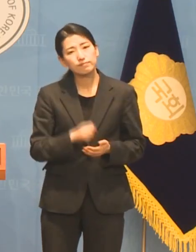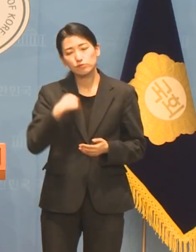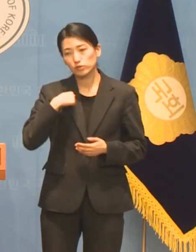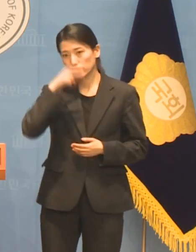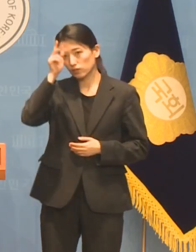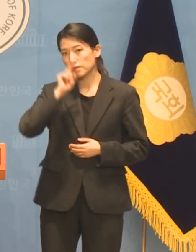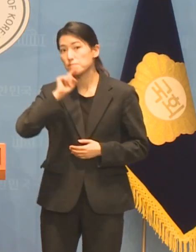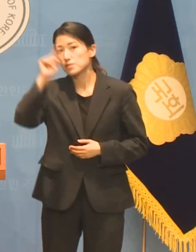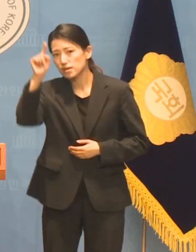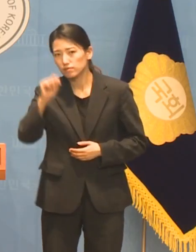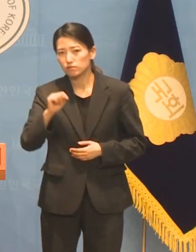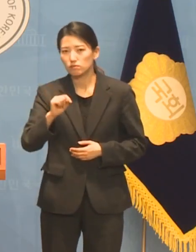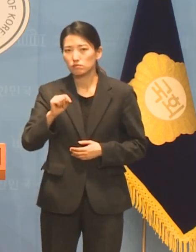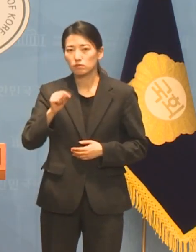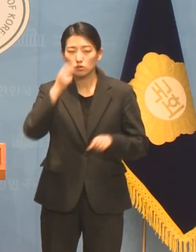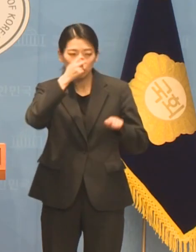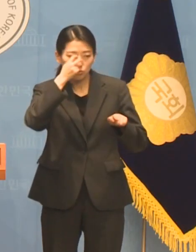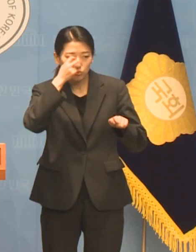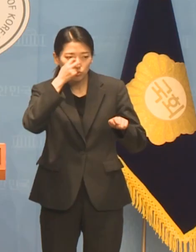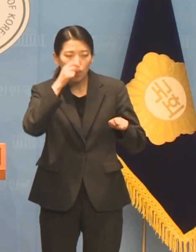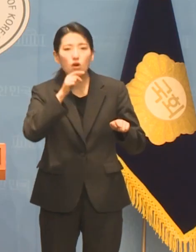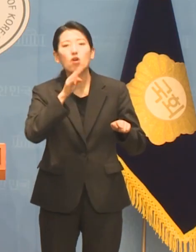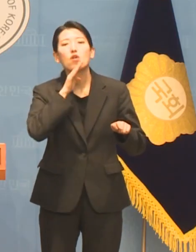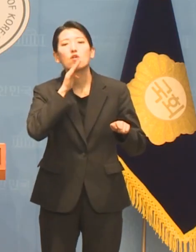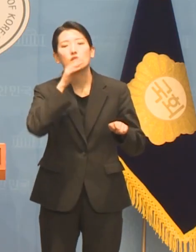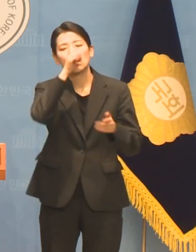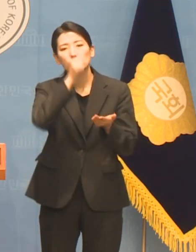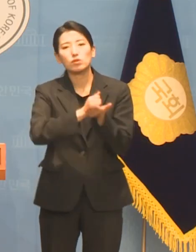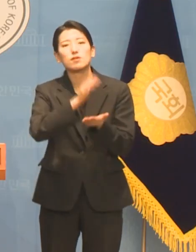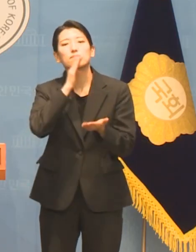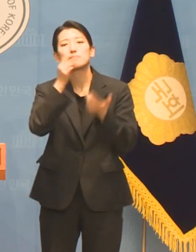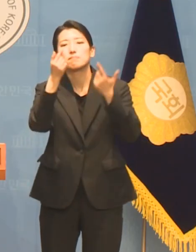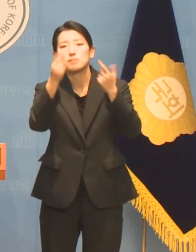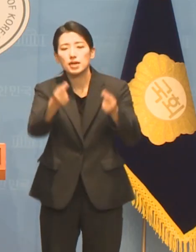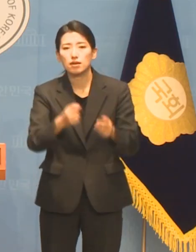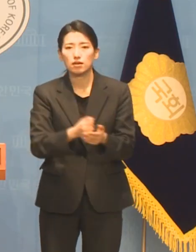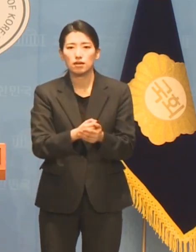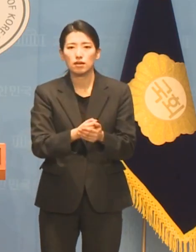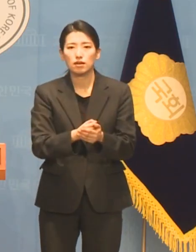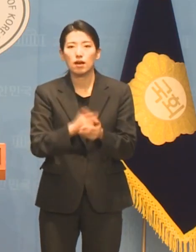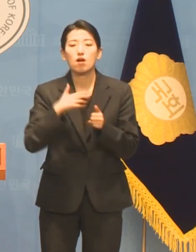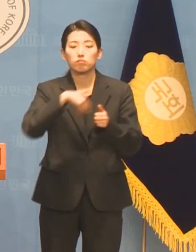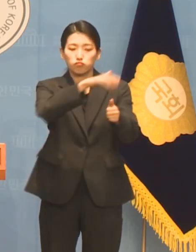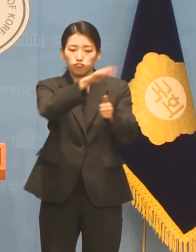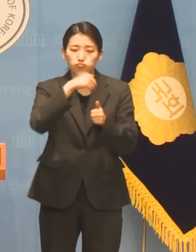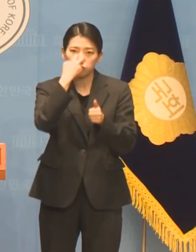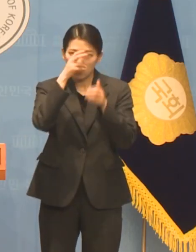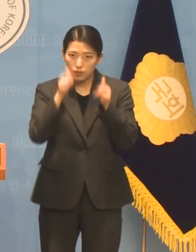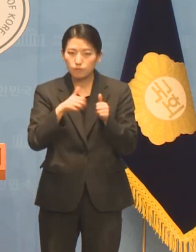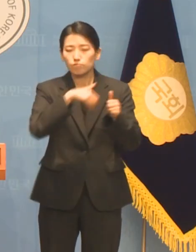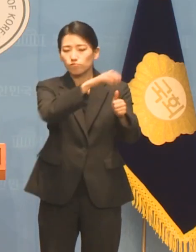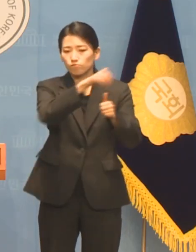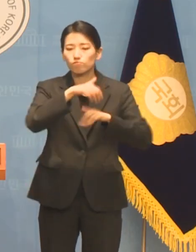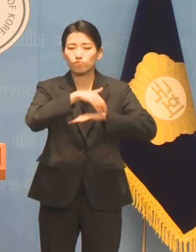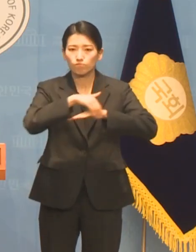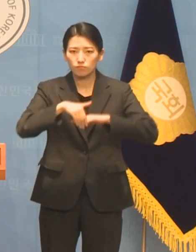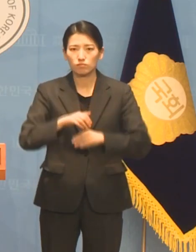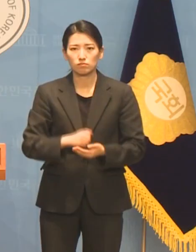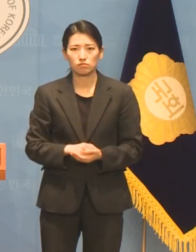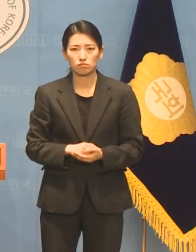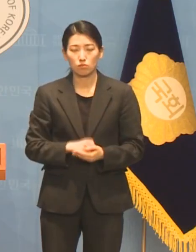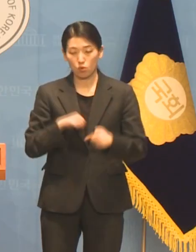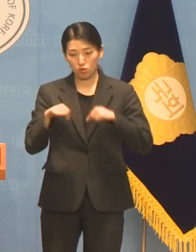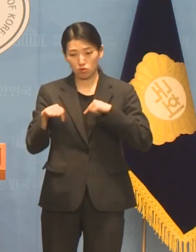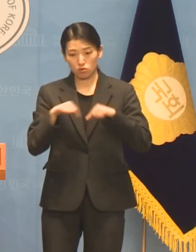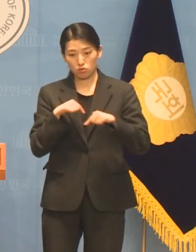수사 결과 혐의가 인정되어 불구속 구공판 결정이 내려졌습니다. 이 판결을 통해 정치적 테러 사건에 대한 허위 사실